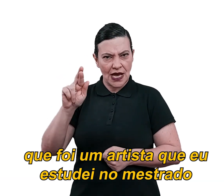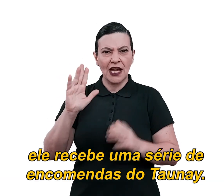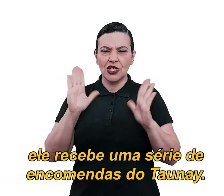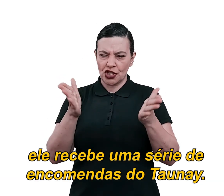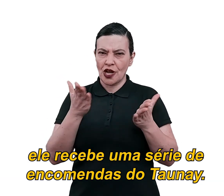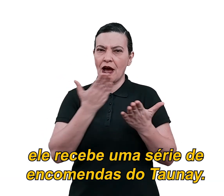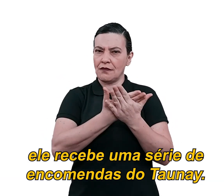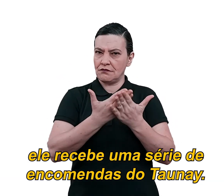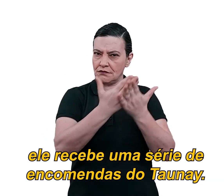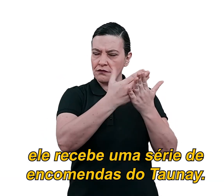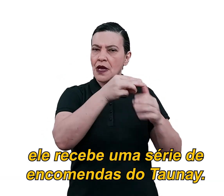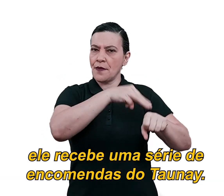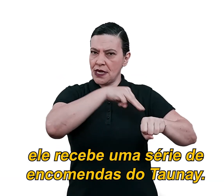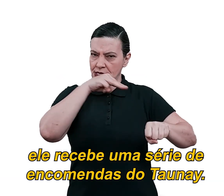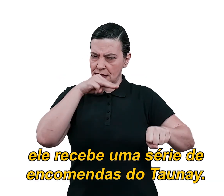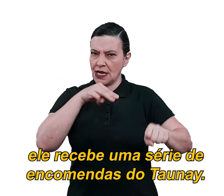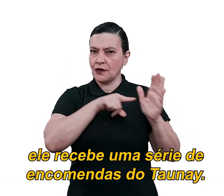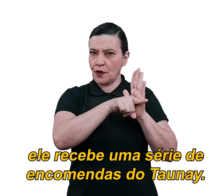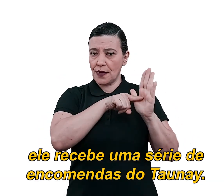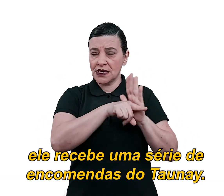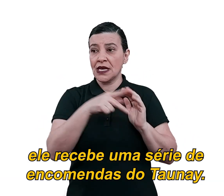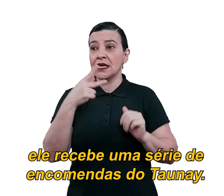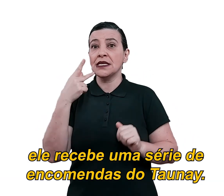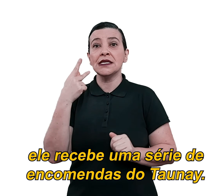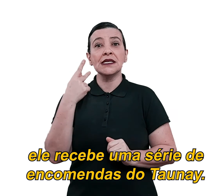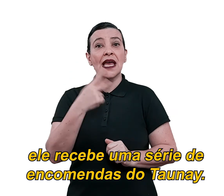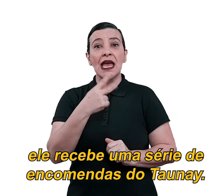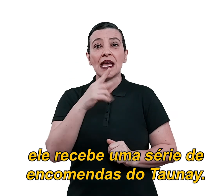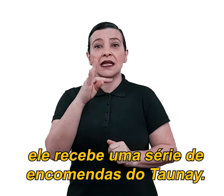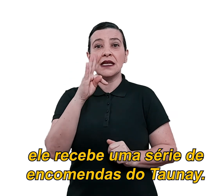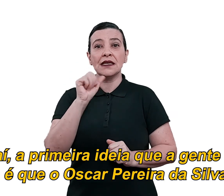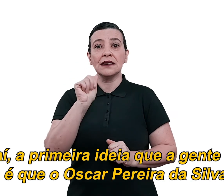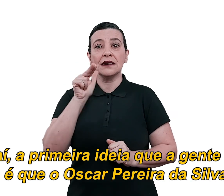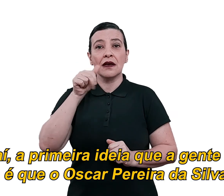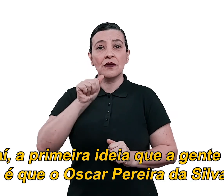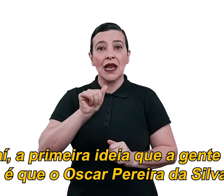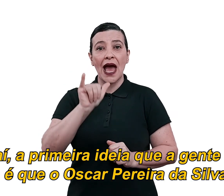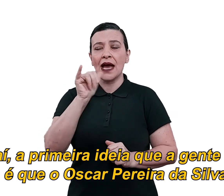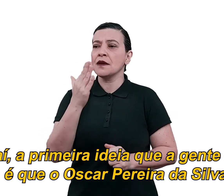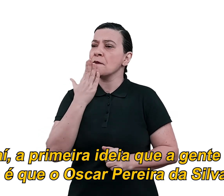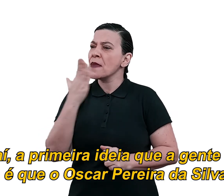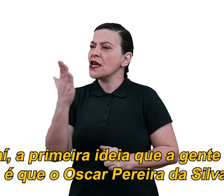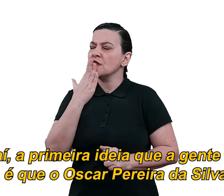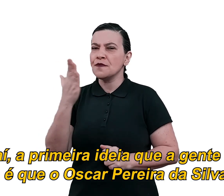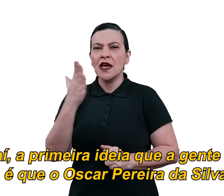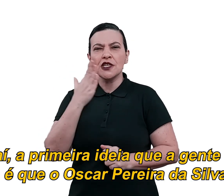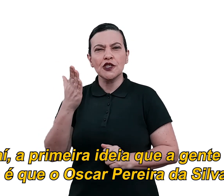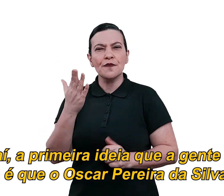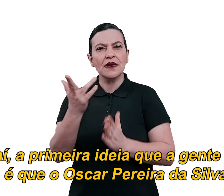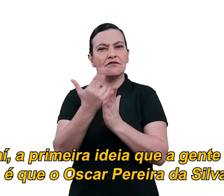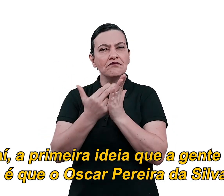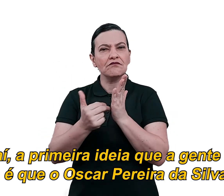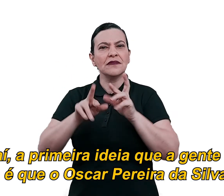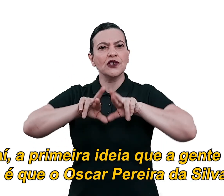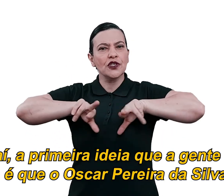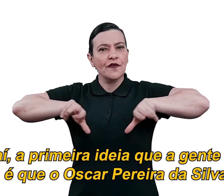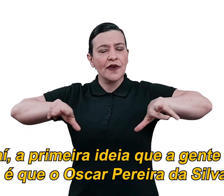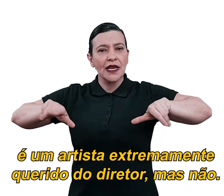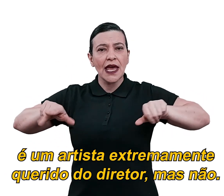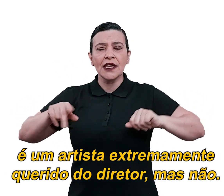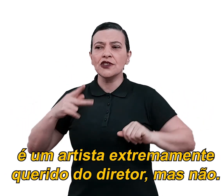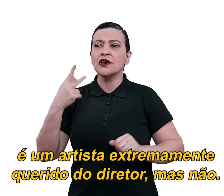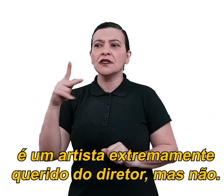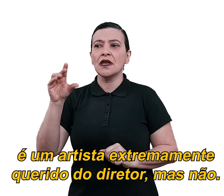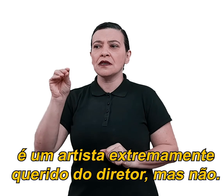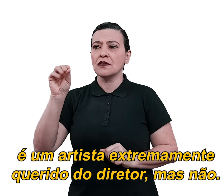no mestrado, ele recebe uma série de encomendas do Toné. E aí a primeira ideia que a gente tem é que o Oscar Pereira da Silva